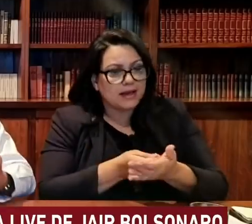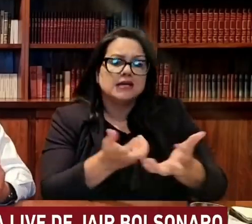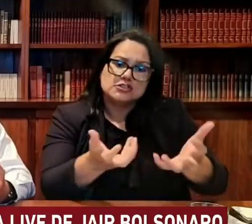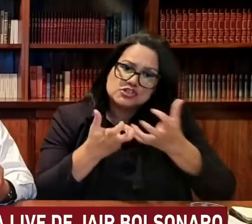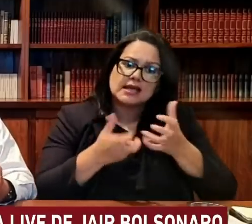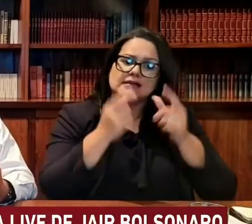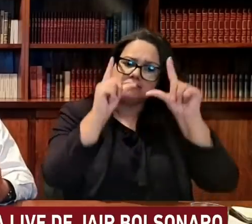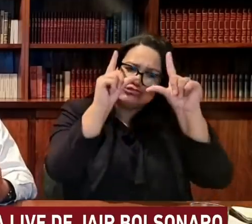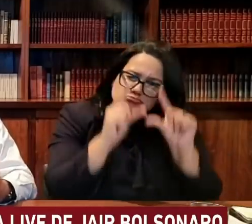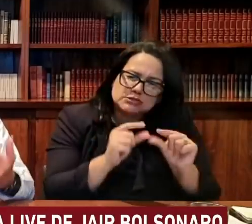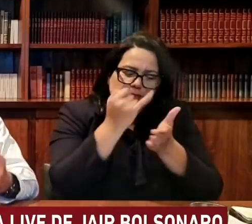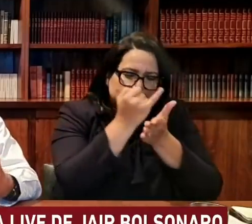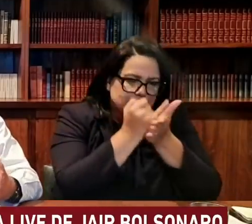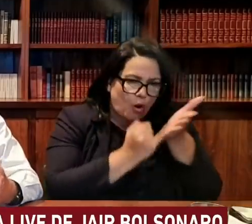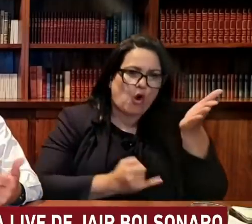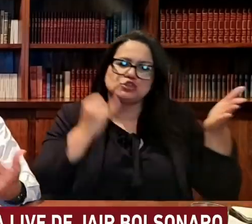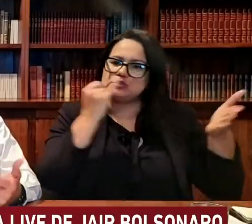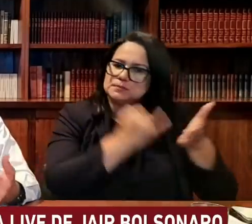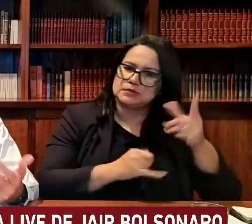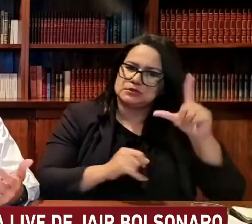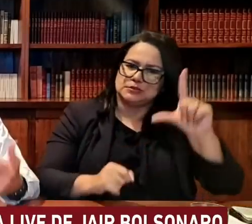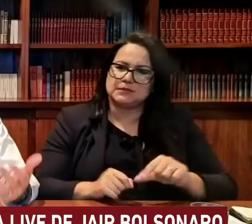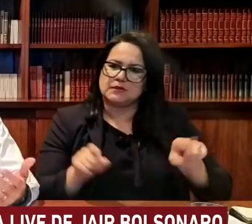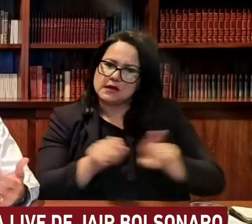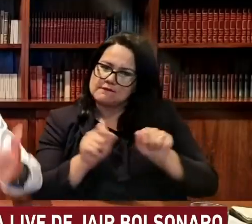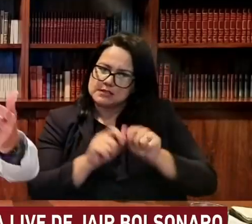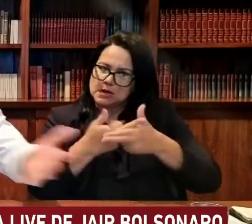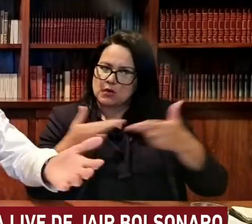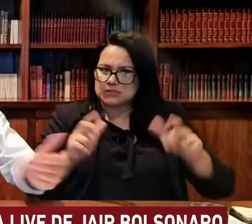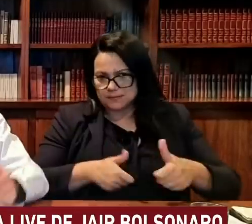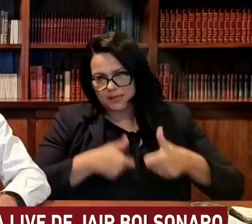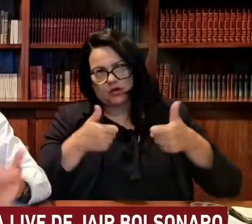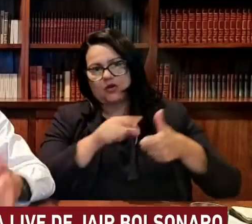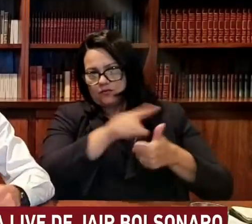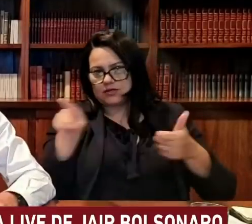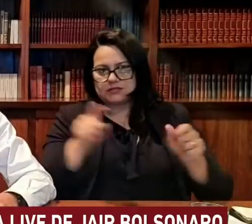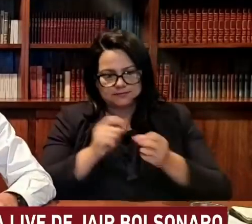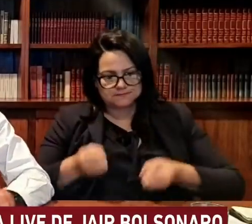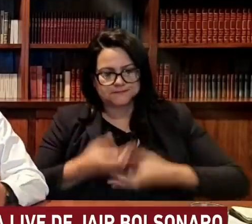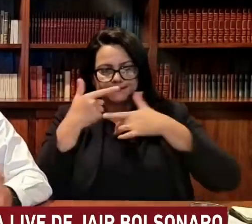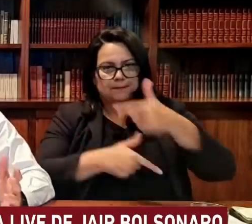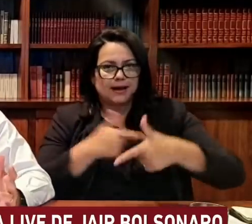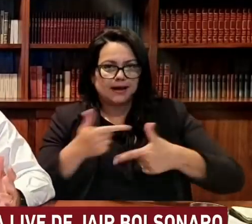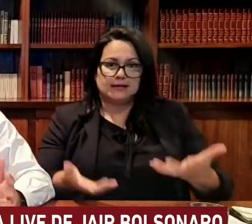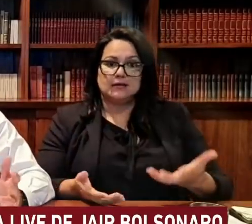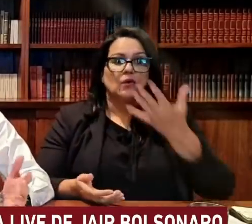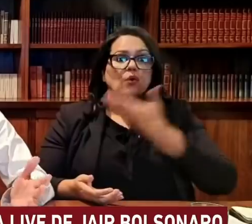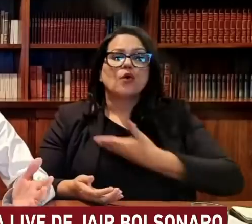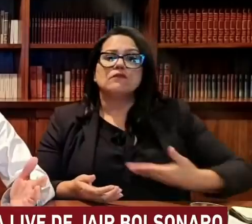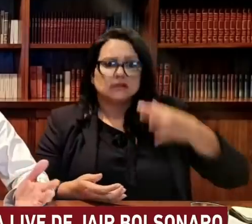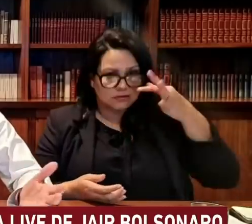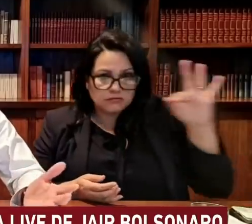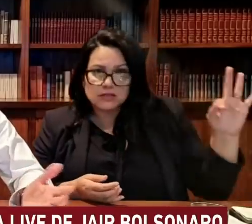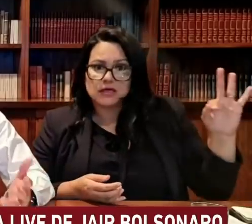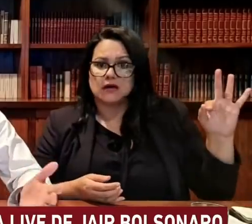menos imposto e faça algo mais e melhor com esse dinheiro, você que produz e ganha esse dinheiro. Porque o governo federal, com todo